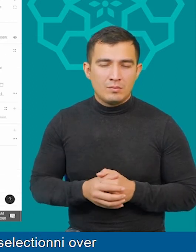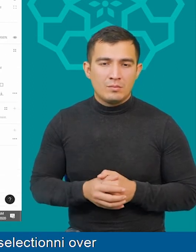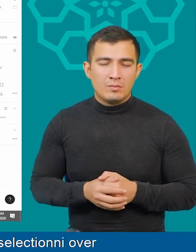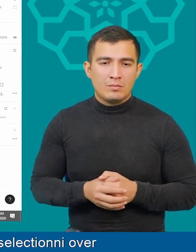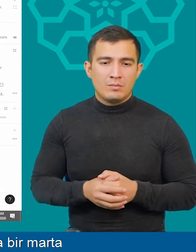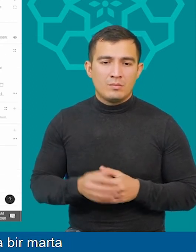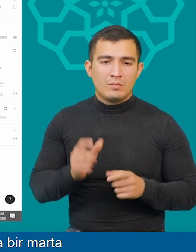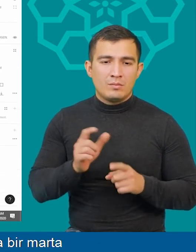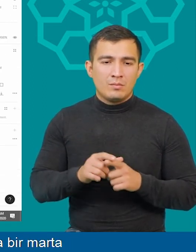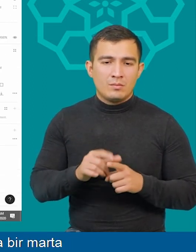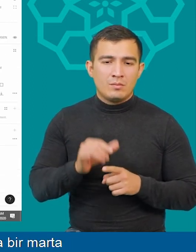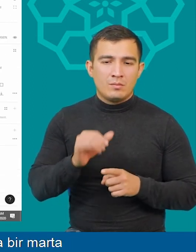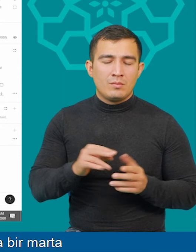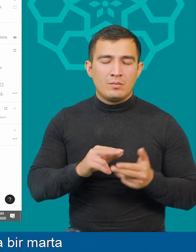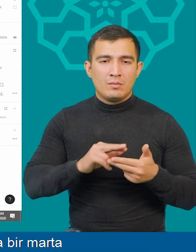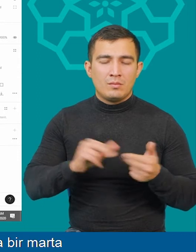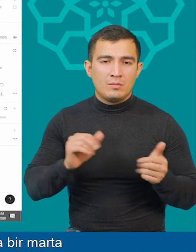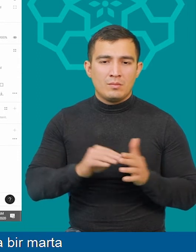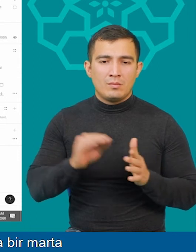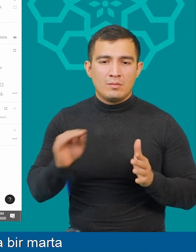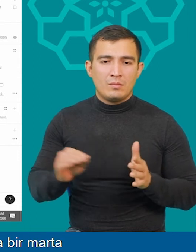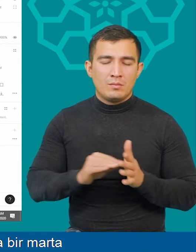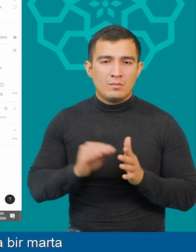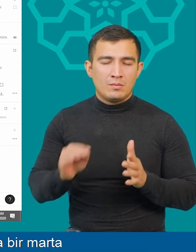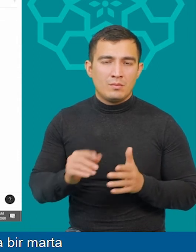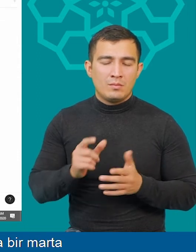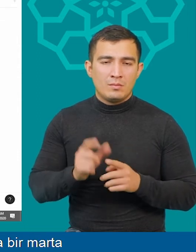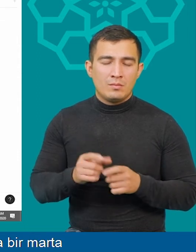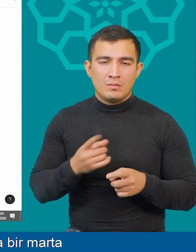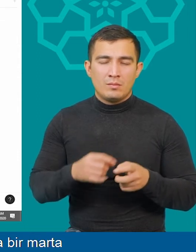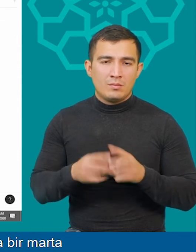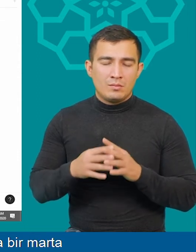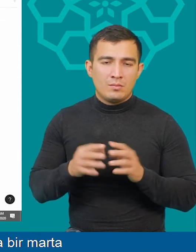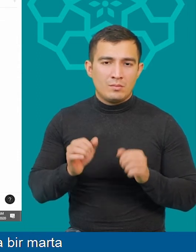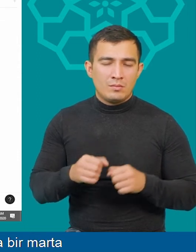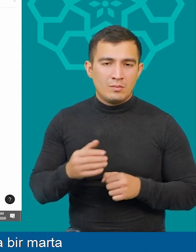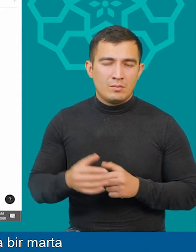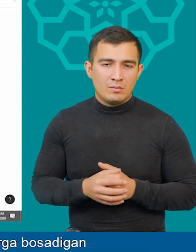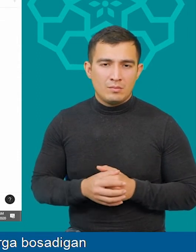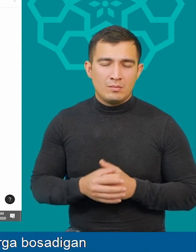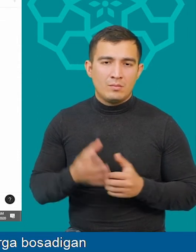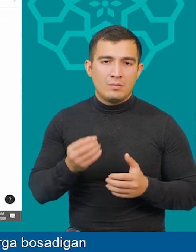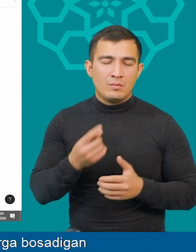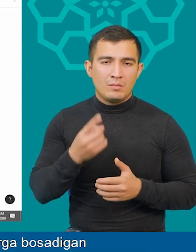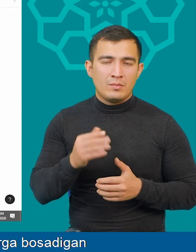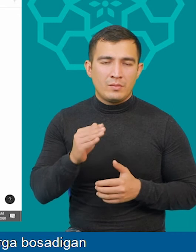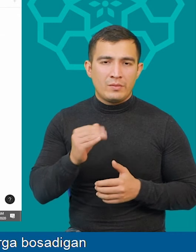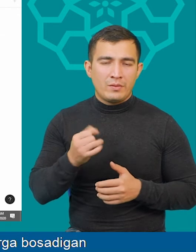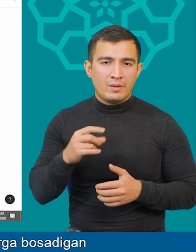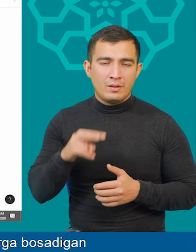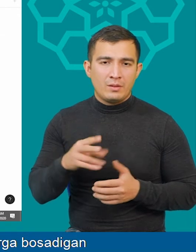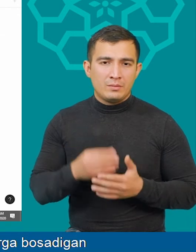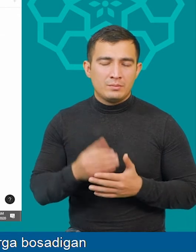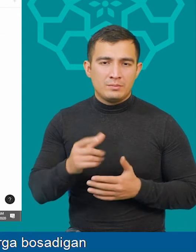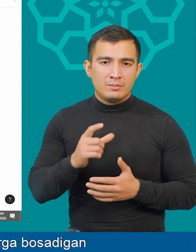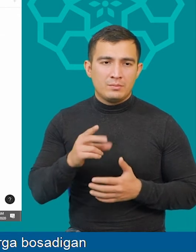selection over qilib turib boshqatdan yana mana bunaqa narsani tushirib olishimiz mumkin bo'ladi. Yana bitta file ga bosamiz, bu yoqdan